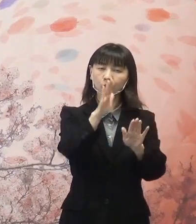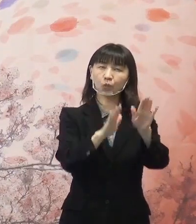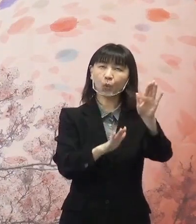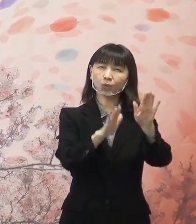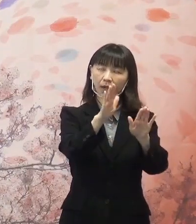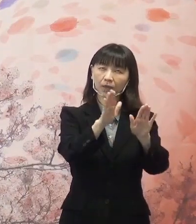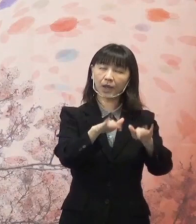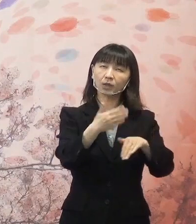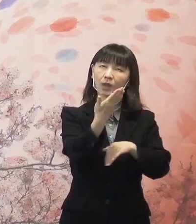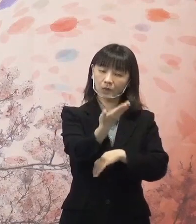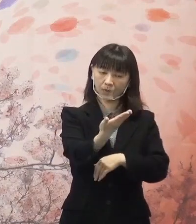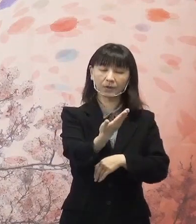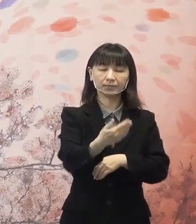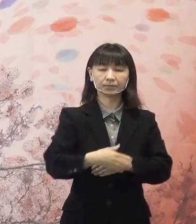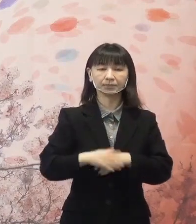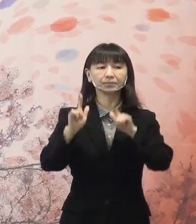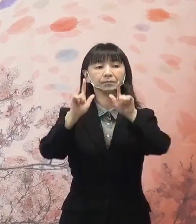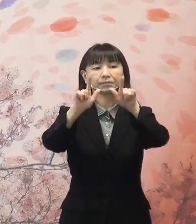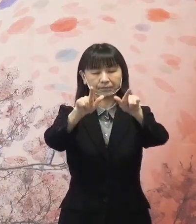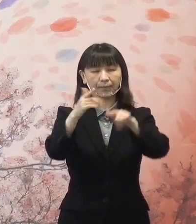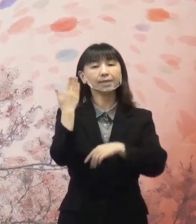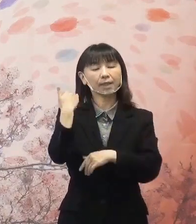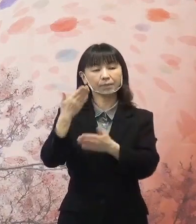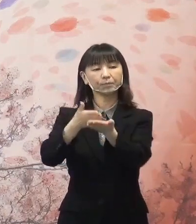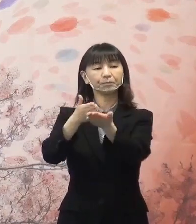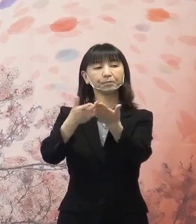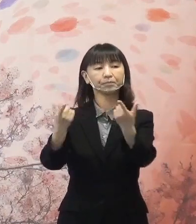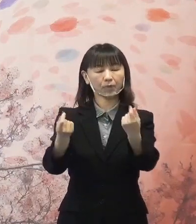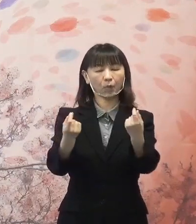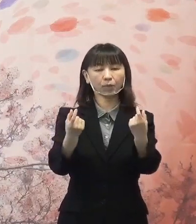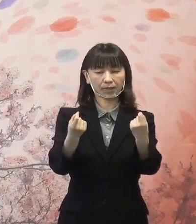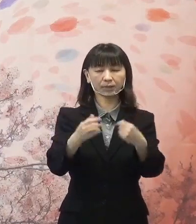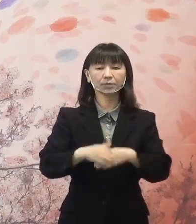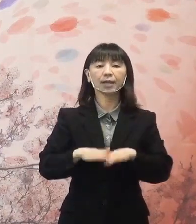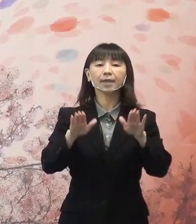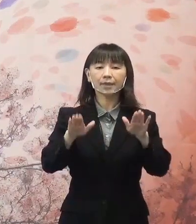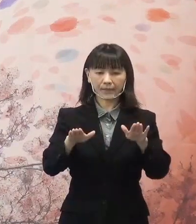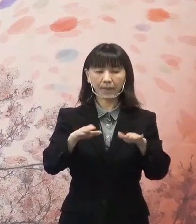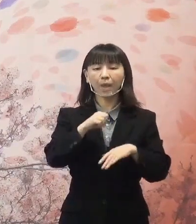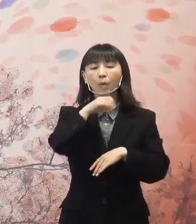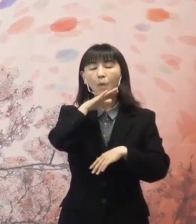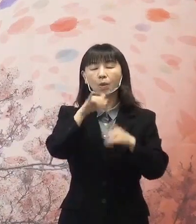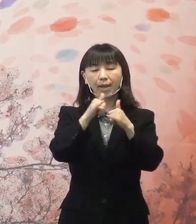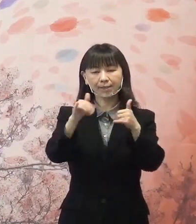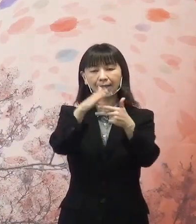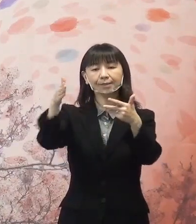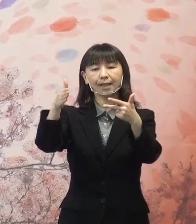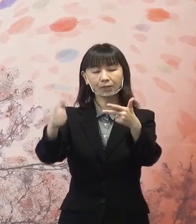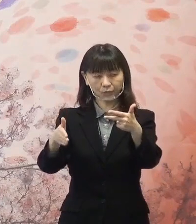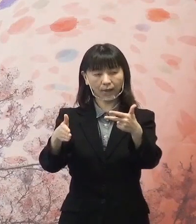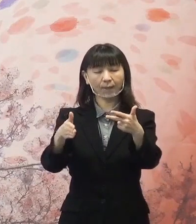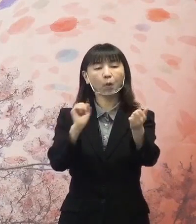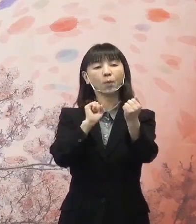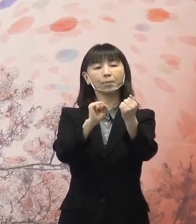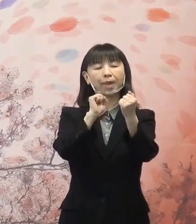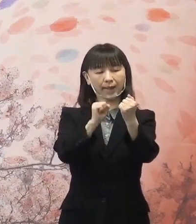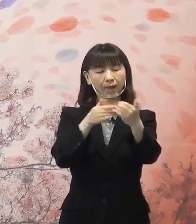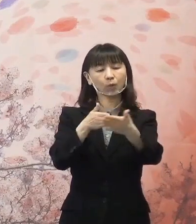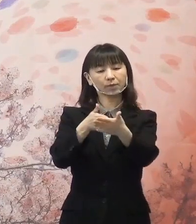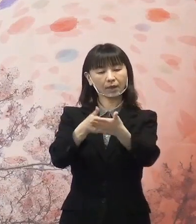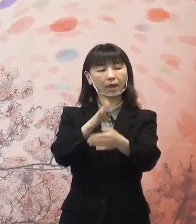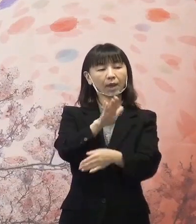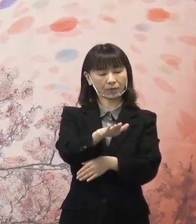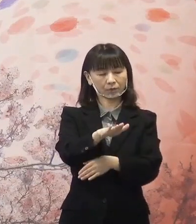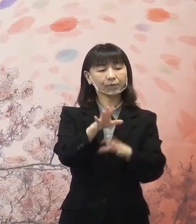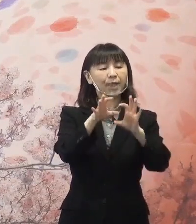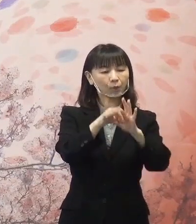あったということなんでしょうか。 はい、先ほど申した通り、今は高齢者施設皆さん面会制限してますので、面会の中でという